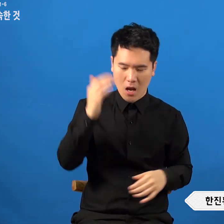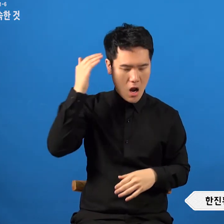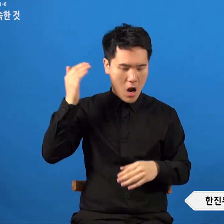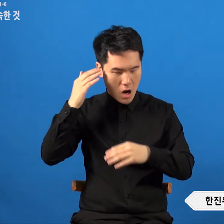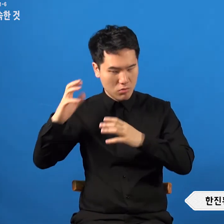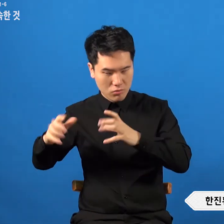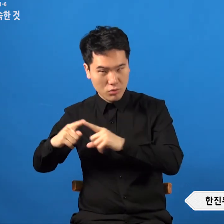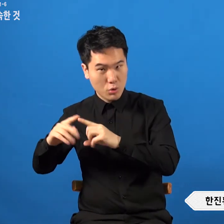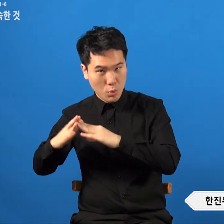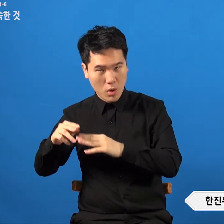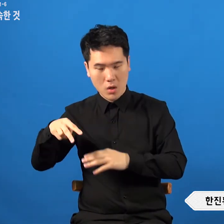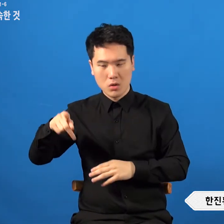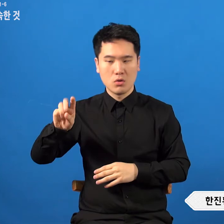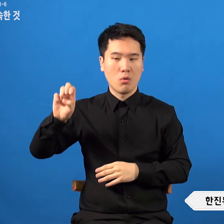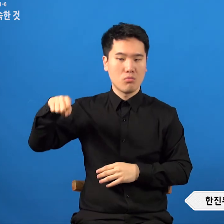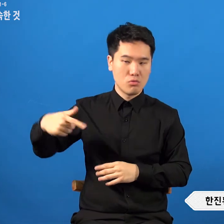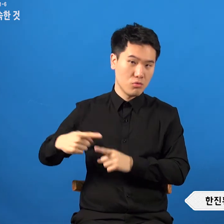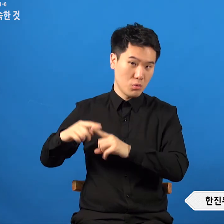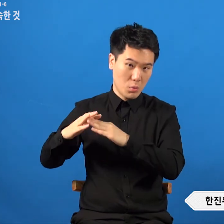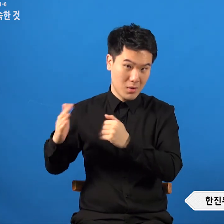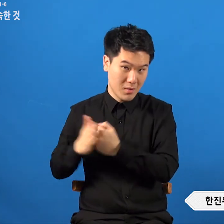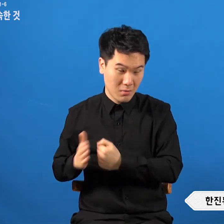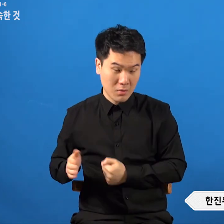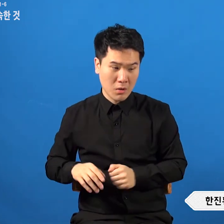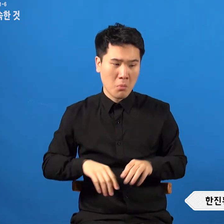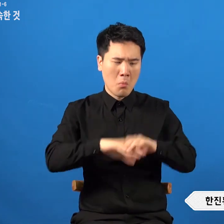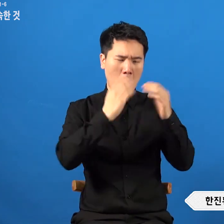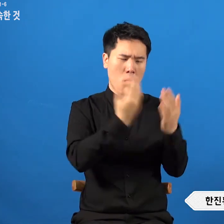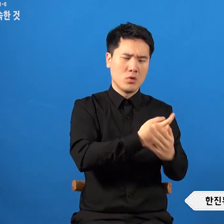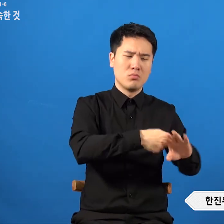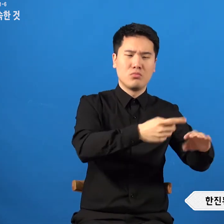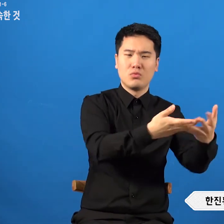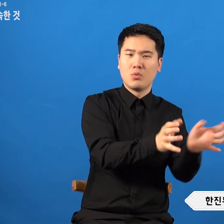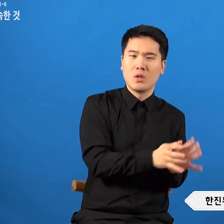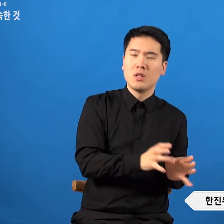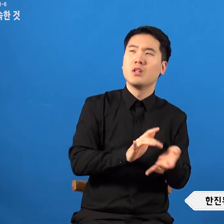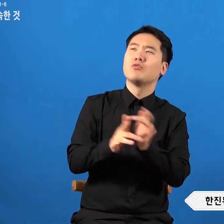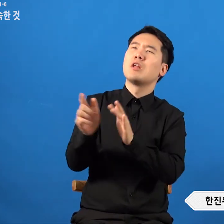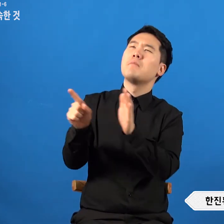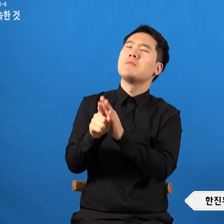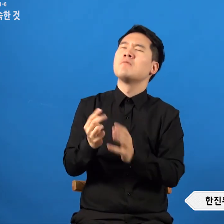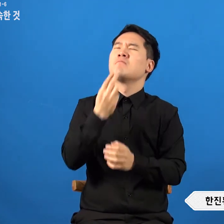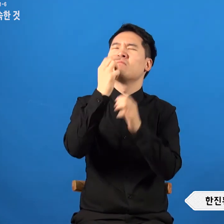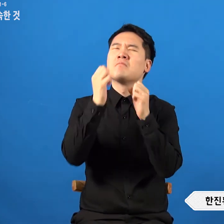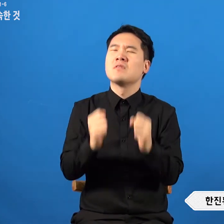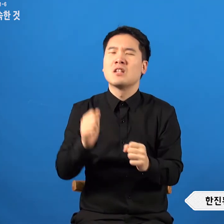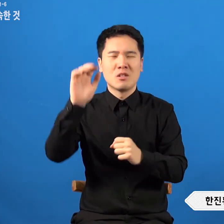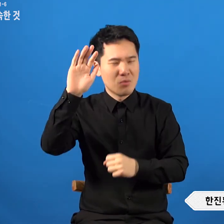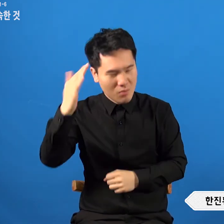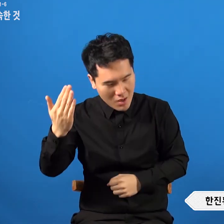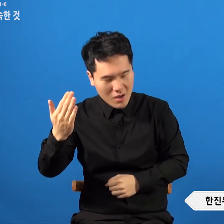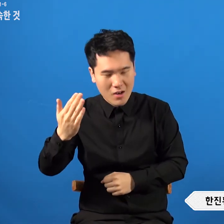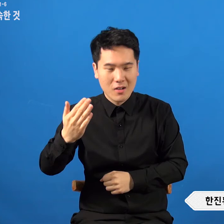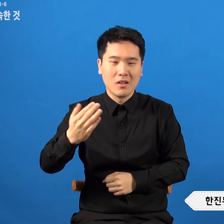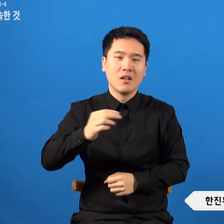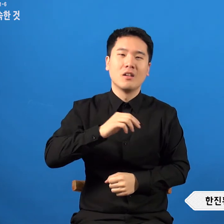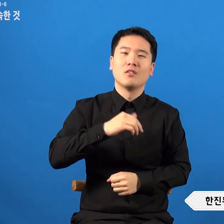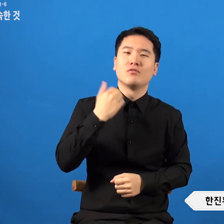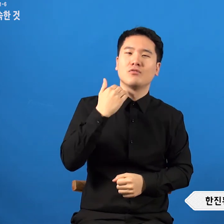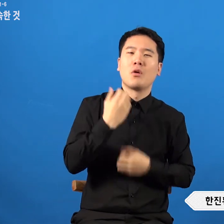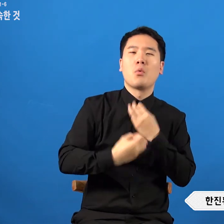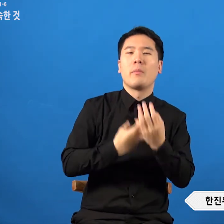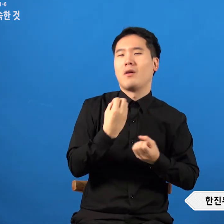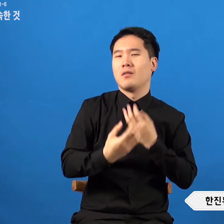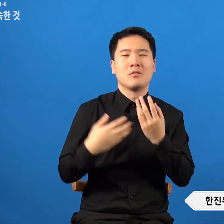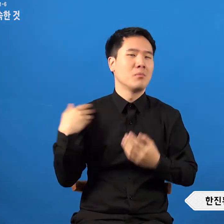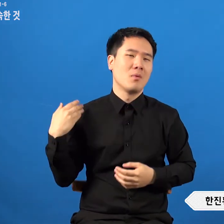있는 서문교회라는 교회 때문에 우리 부족이, 우리 모두가 살았다고 그렇게 할 수 있는 날이 오지 않는다고